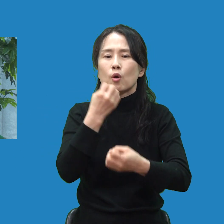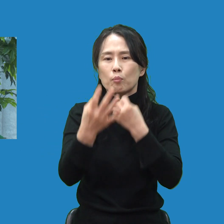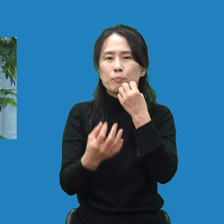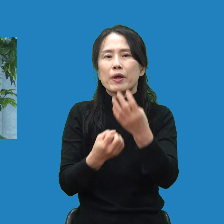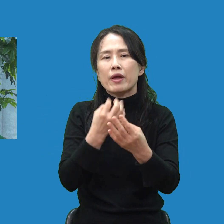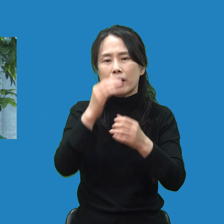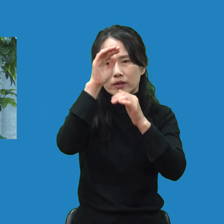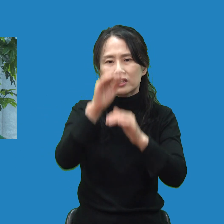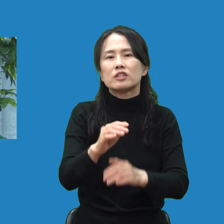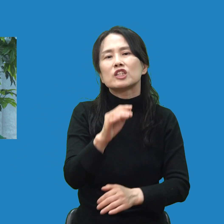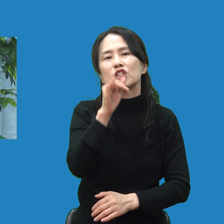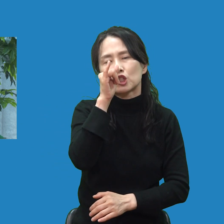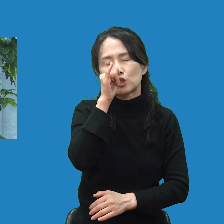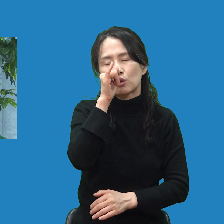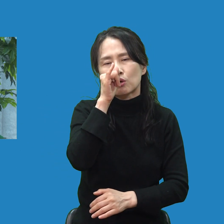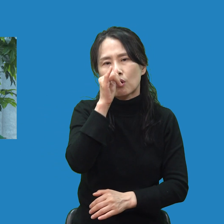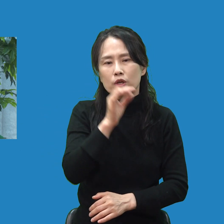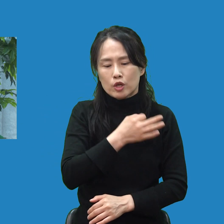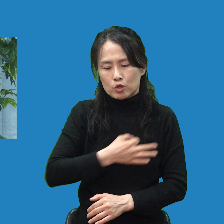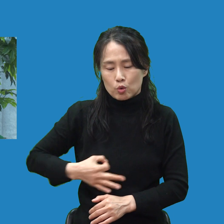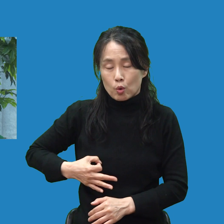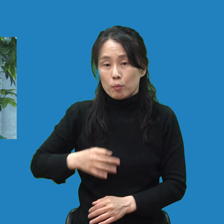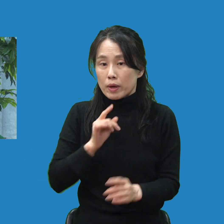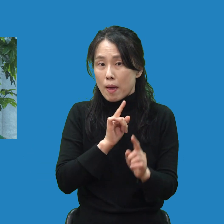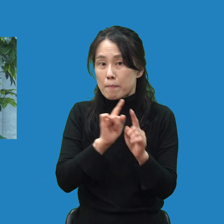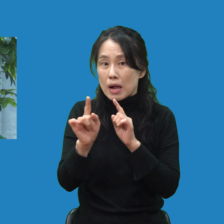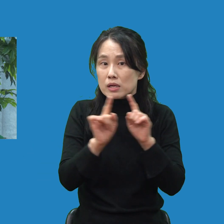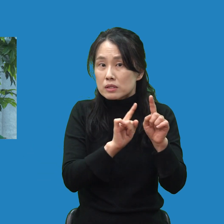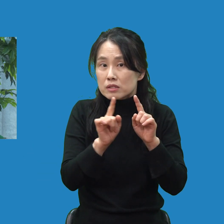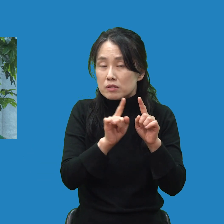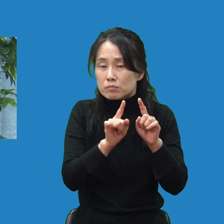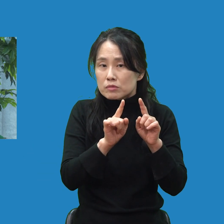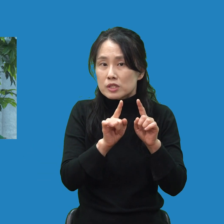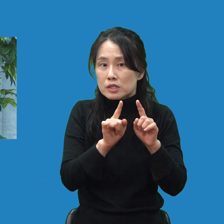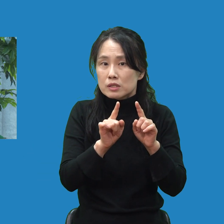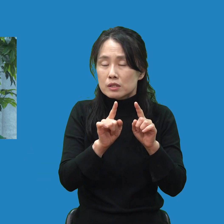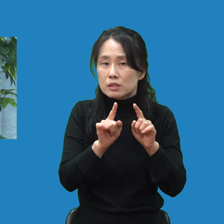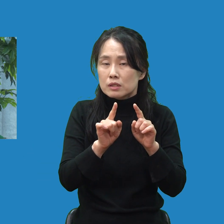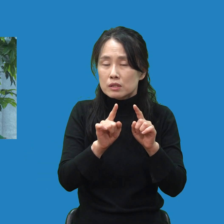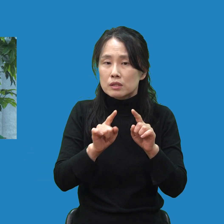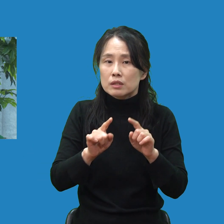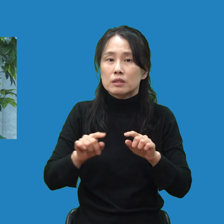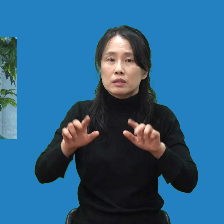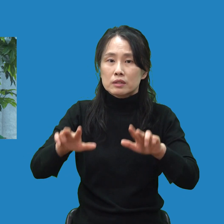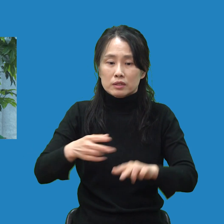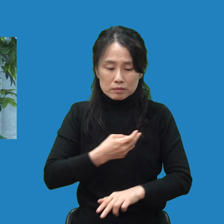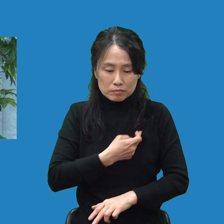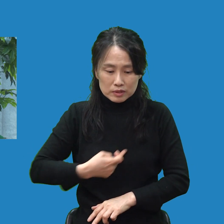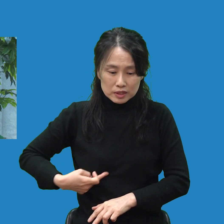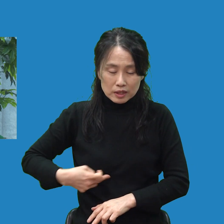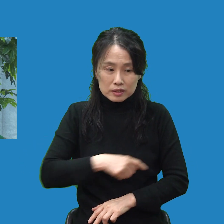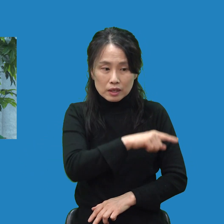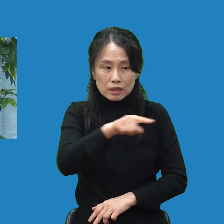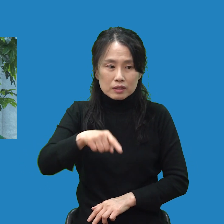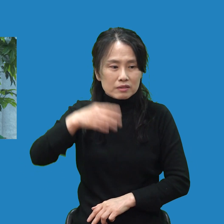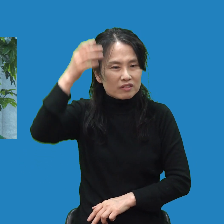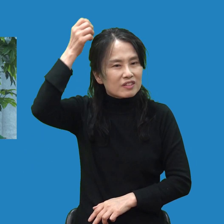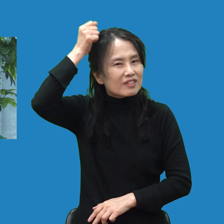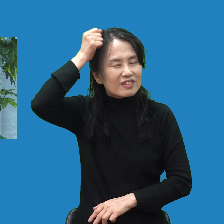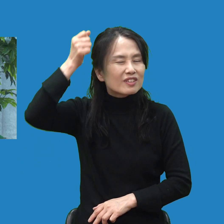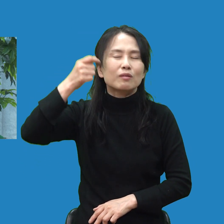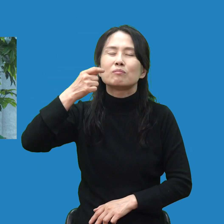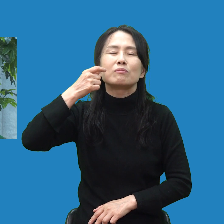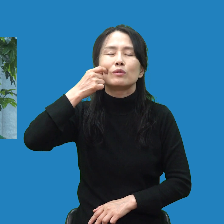않습니까? 이 욥의 이 말씀을 기억하지 못하고 알지 못했기